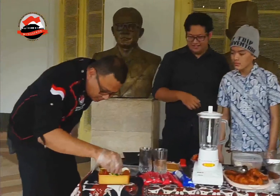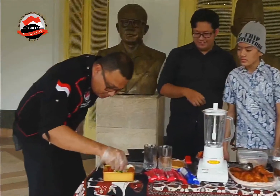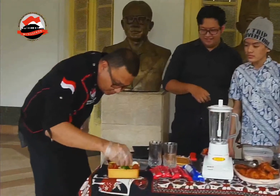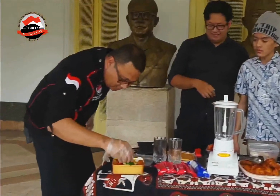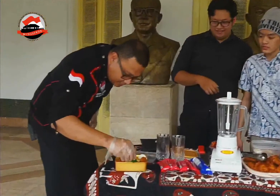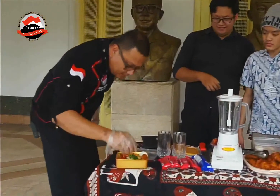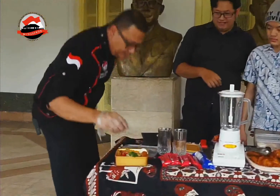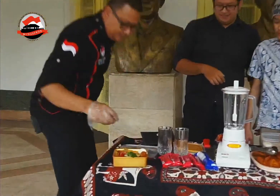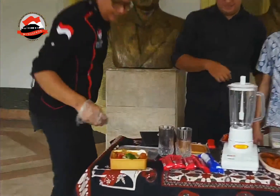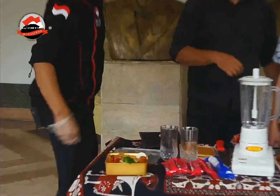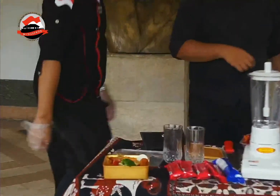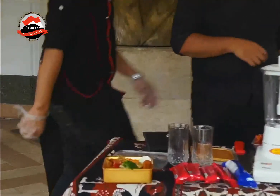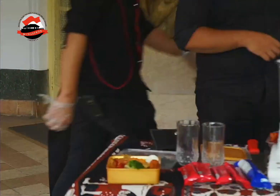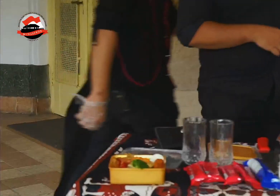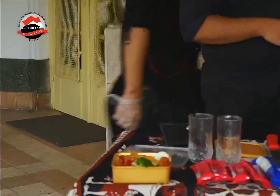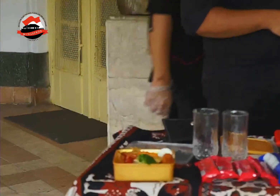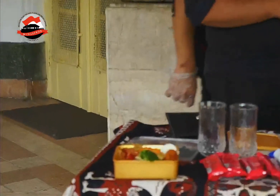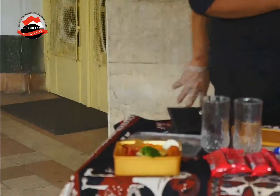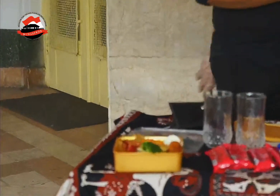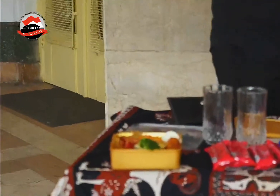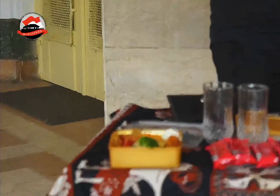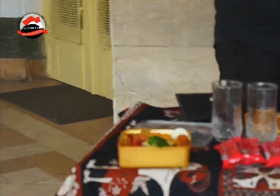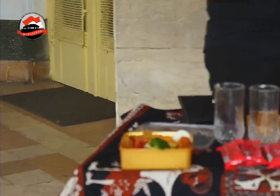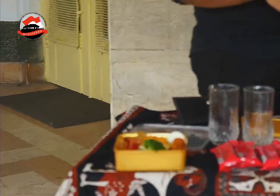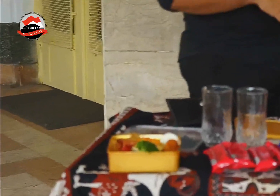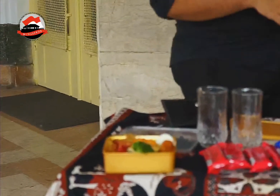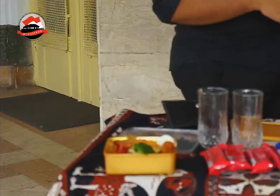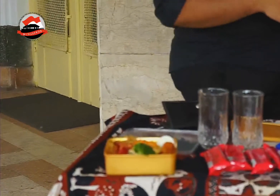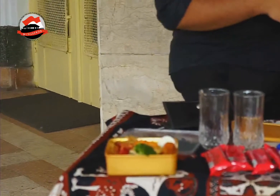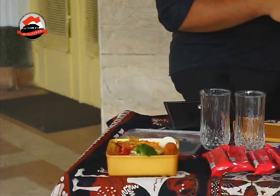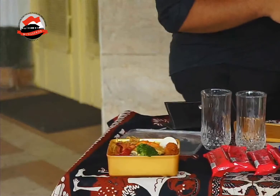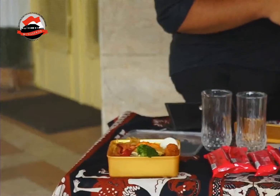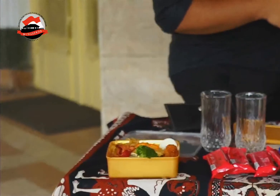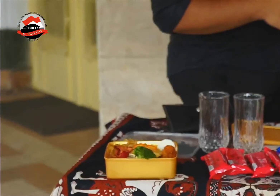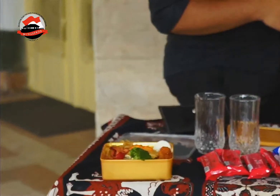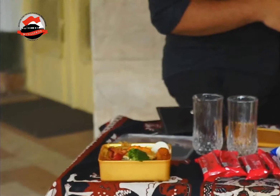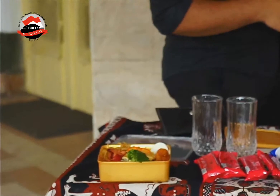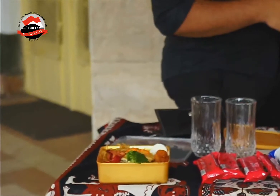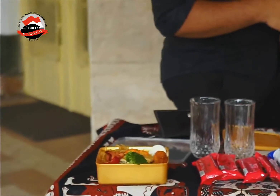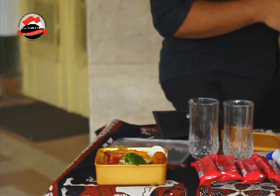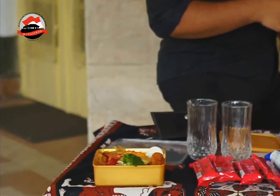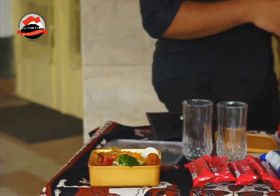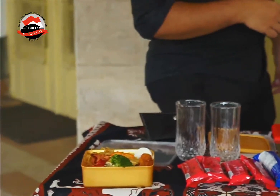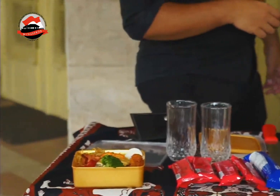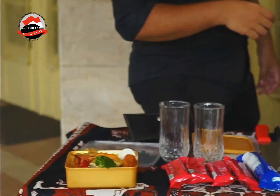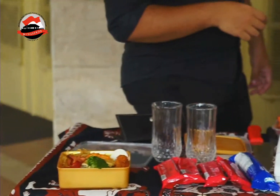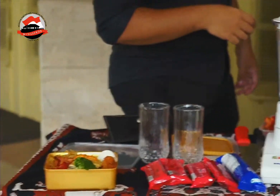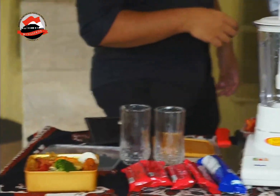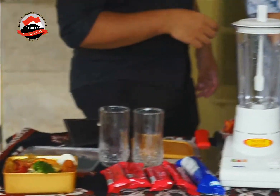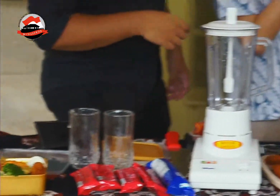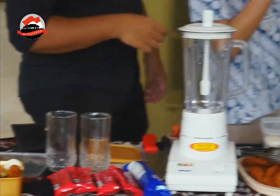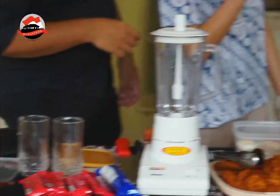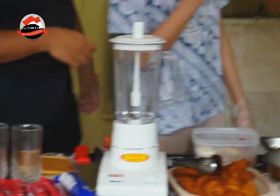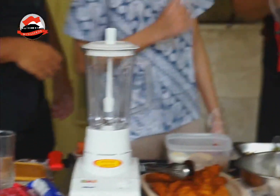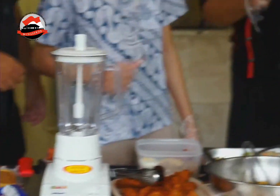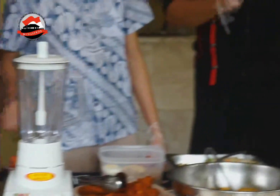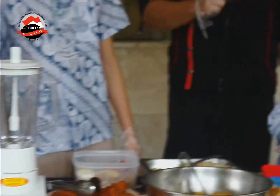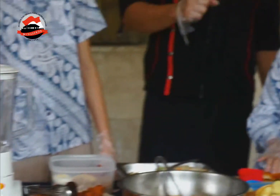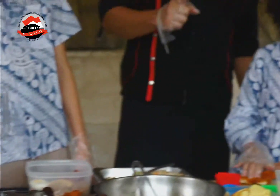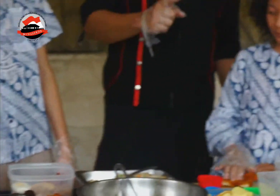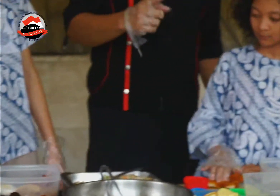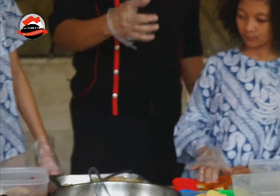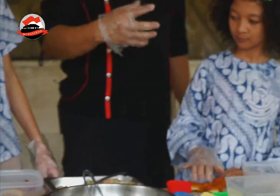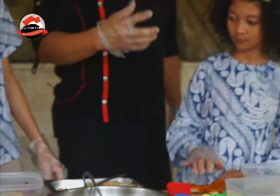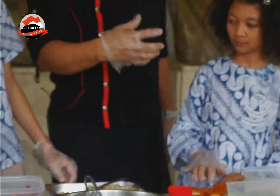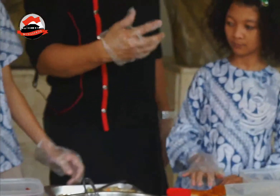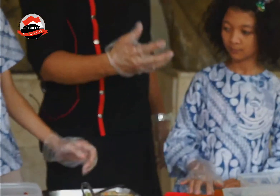di sini brokolinya. Nah, ayo sekarang Nada bikin apa nih? Coba nah, Kak Dinda mau lihat. Udah begitu sama